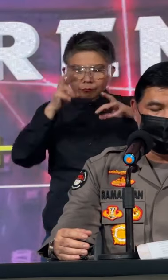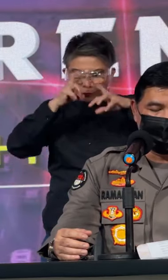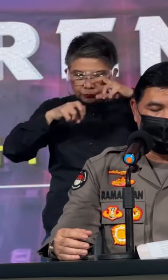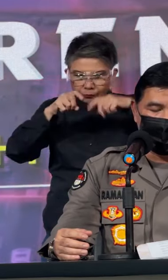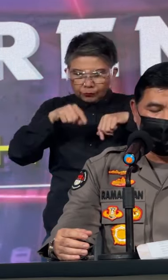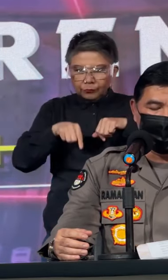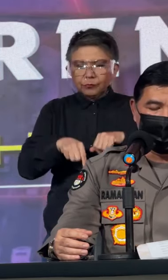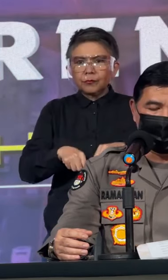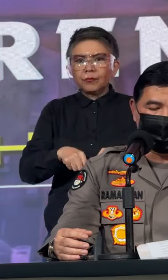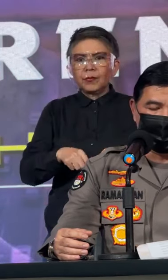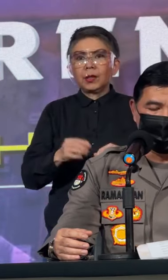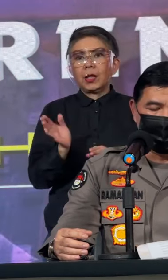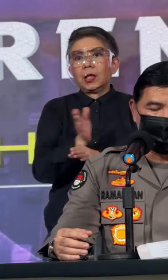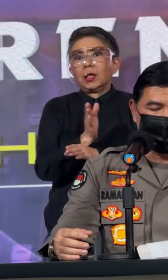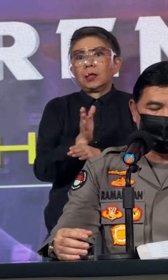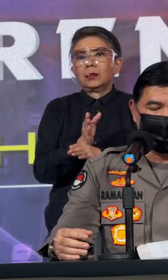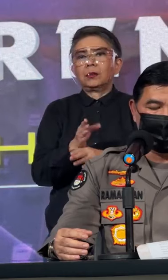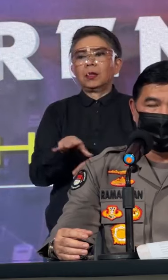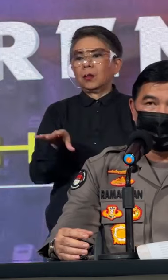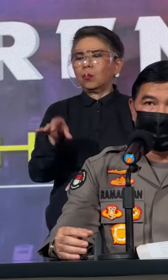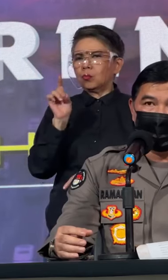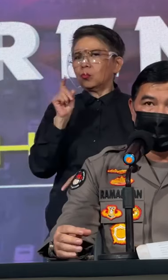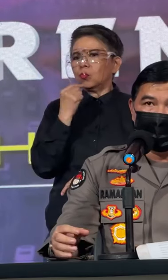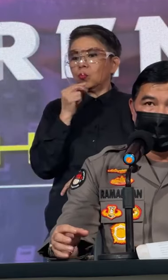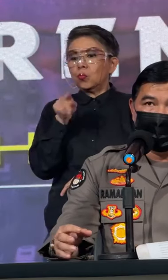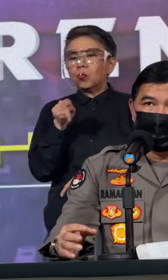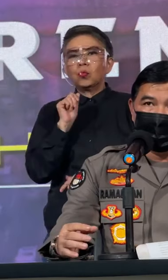lidik di awal, ditemukan